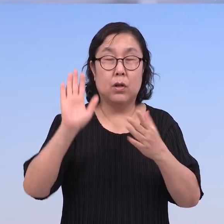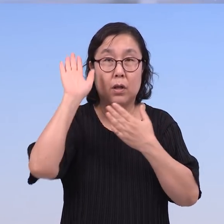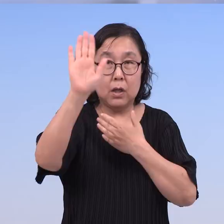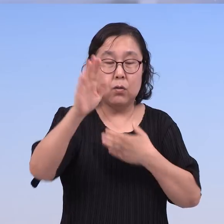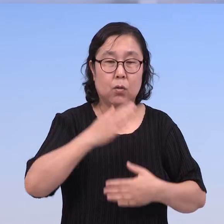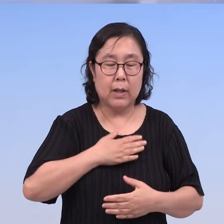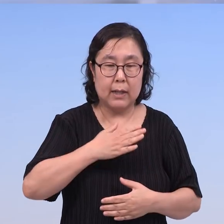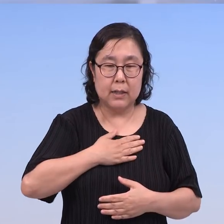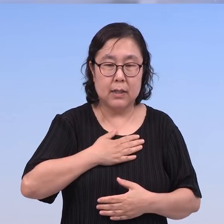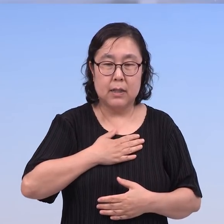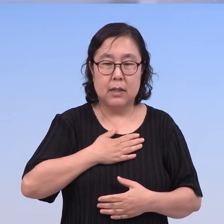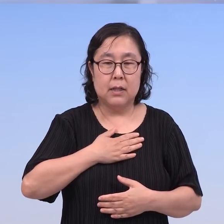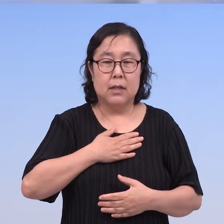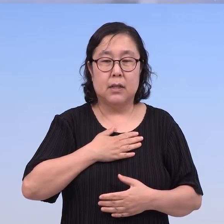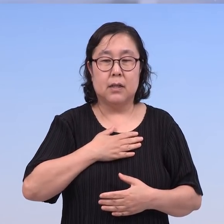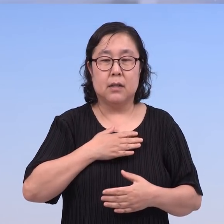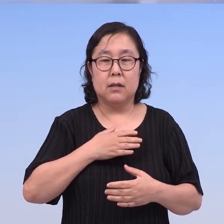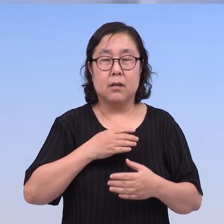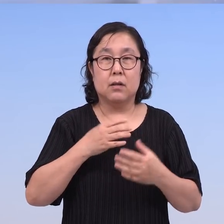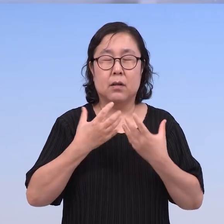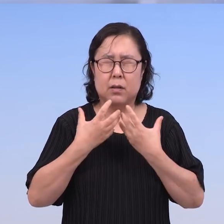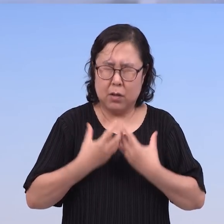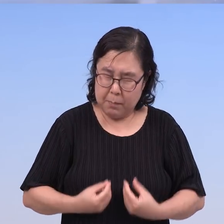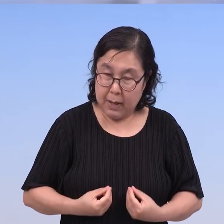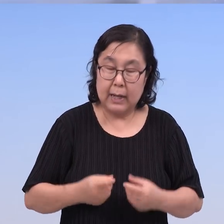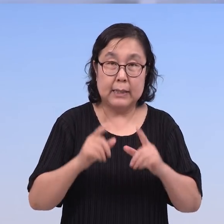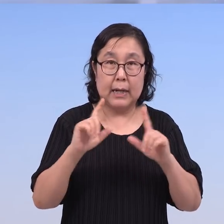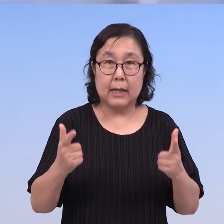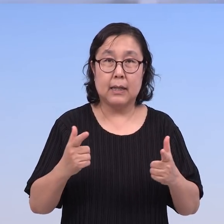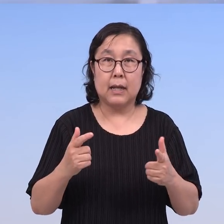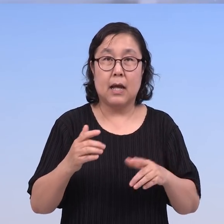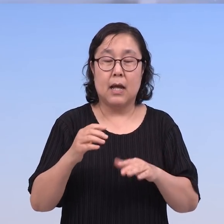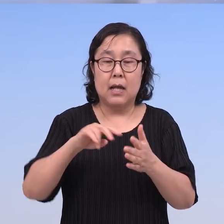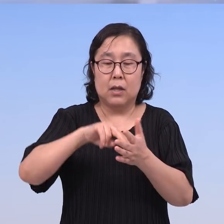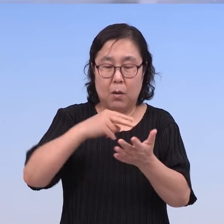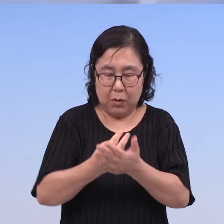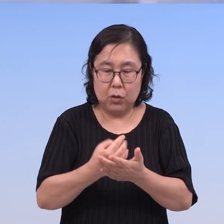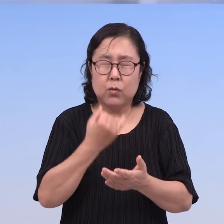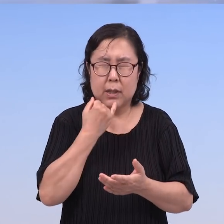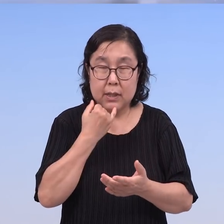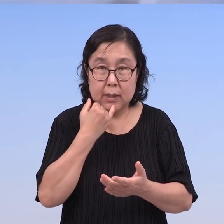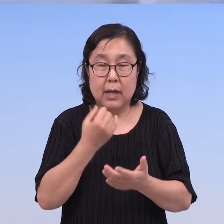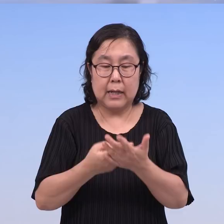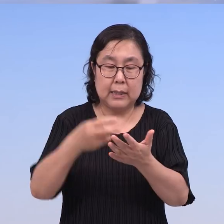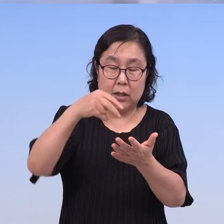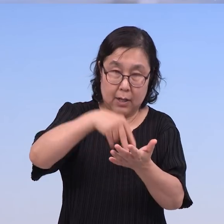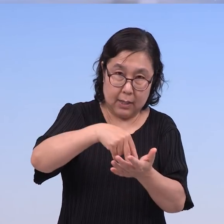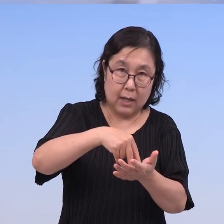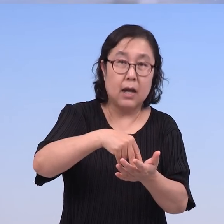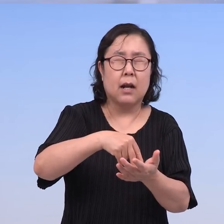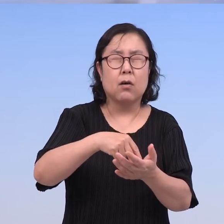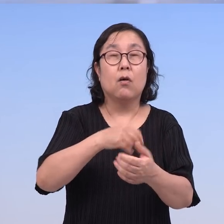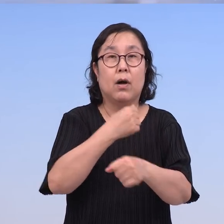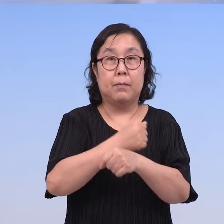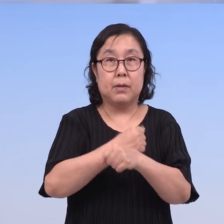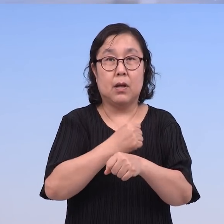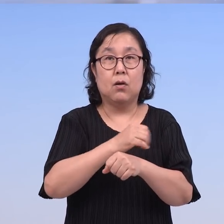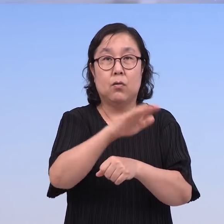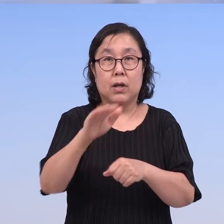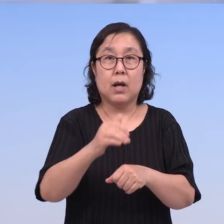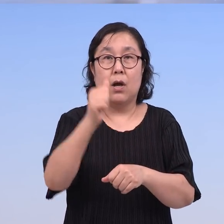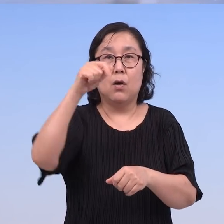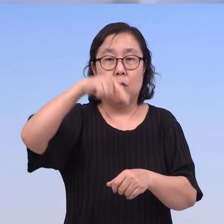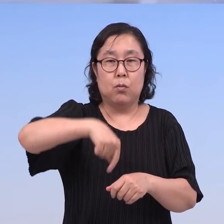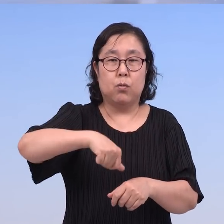놀아나지 않겠다. 도전할 것이다. 넘어지면 또다시 일어설 것이다. 우리 한 번 이 찬양 부를 동안에 우리